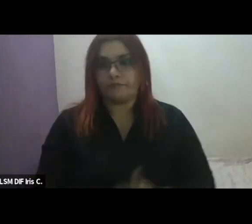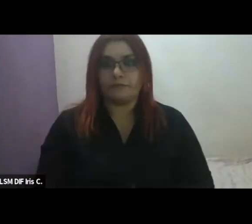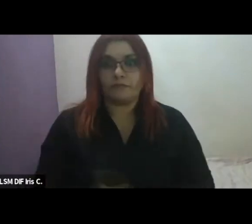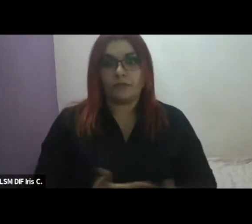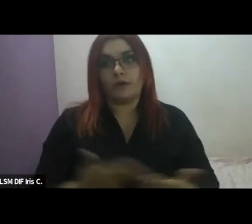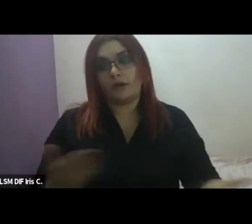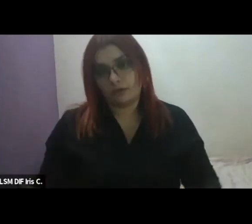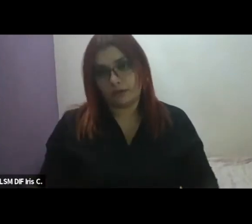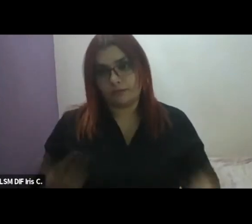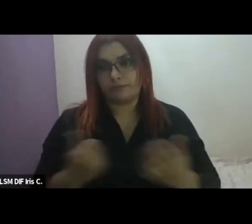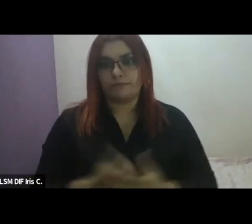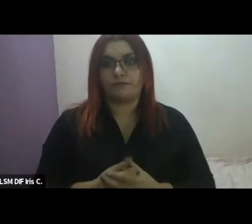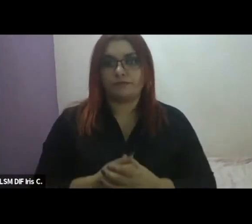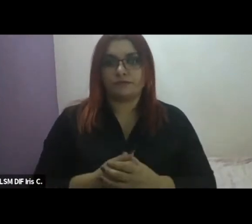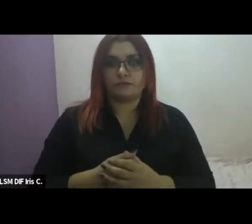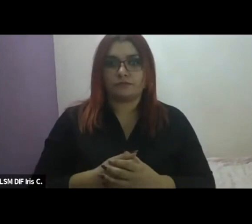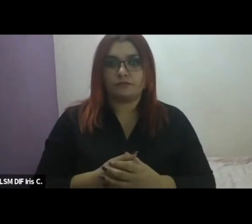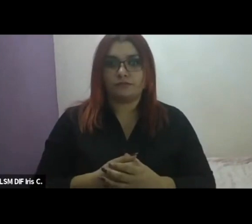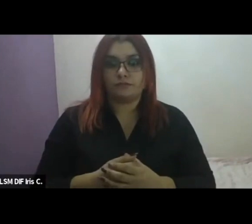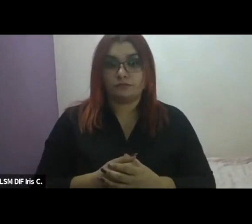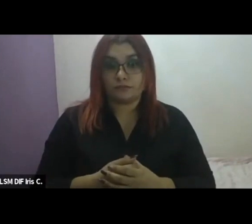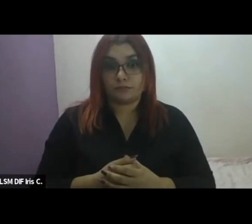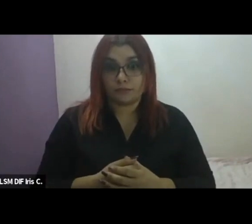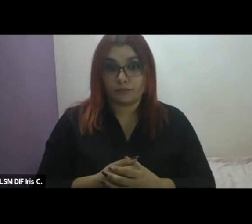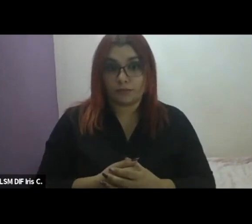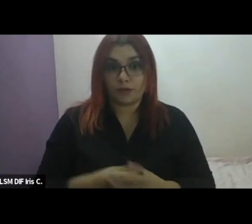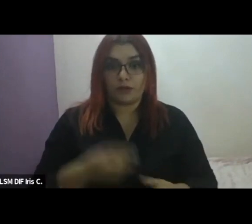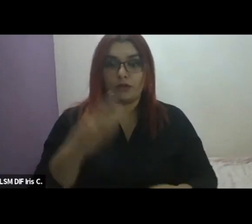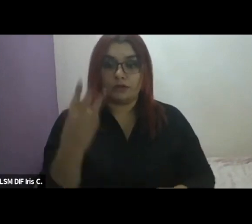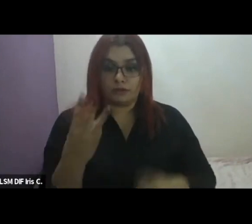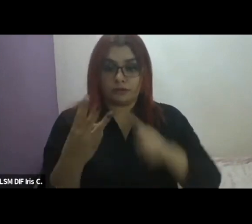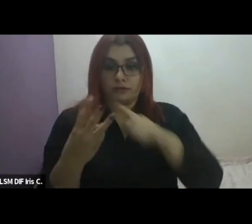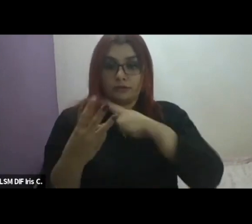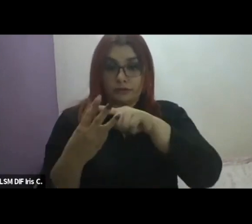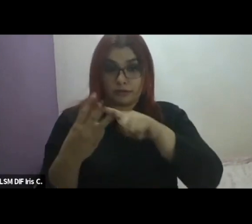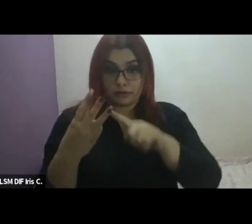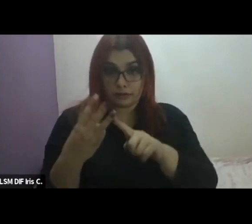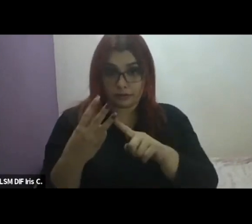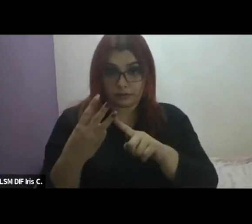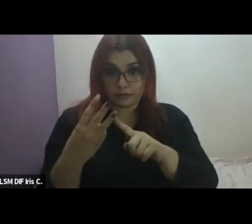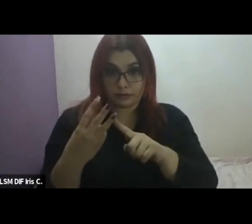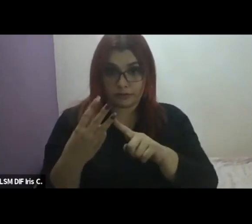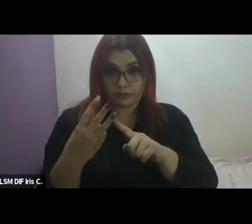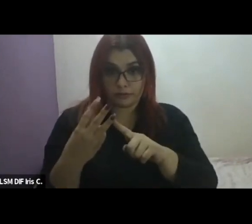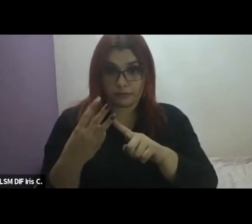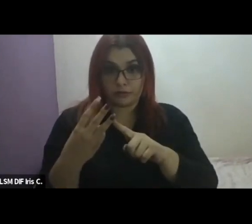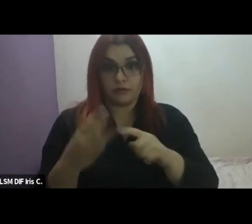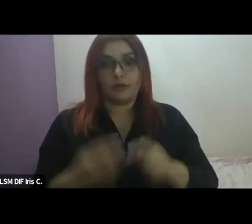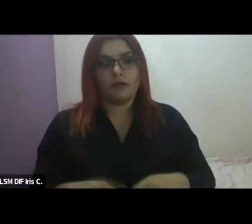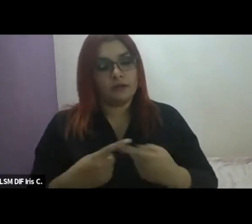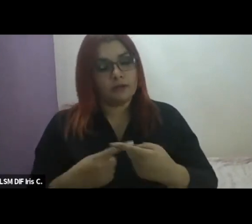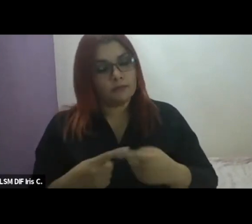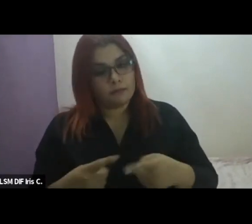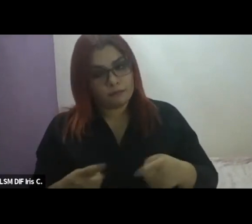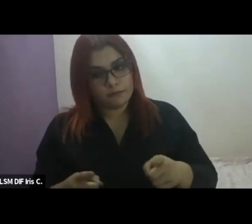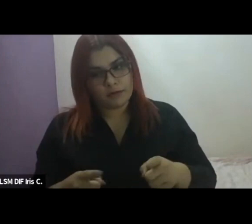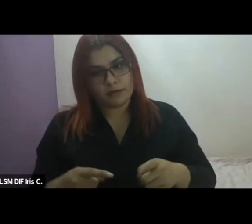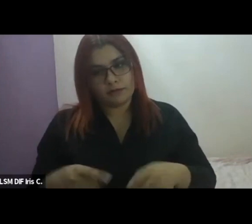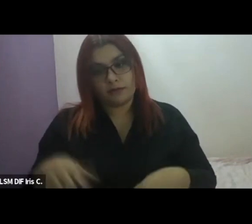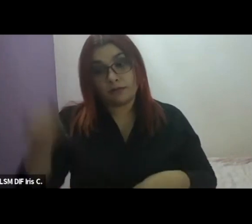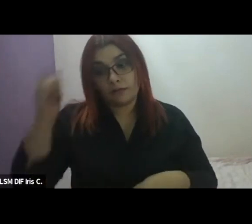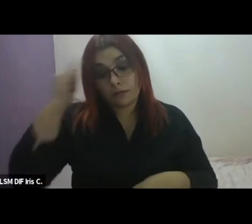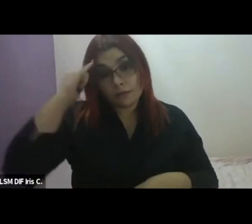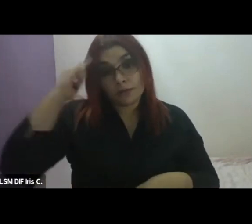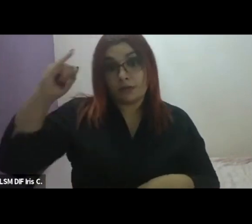a poner tres ejes o tres campos específicos desde los cuales es